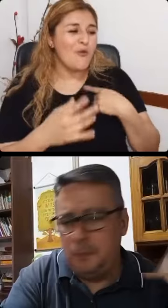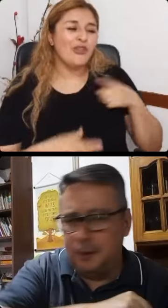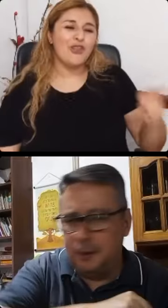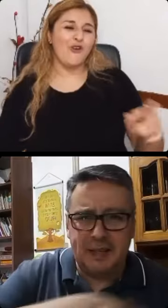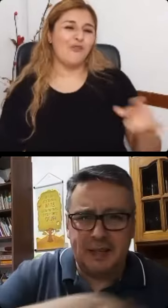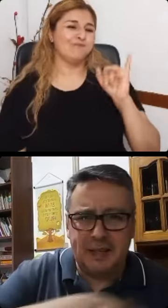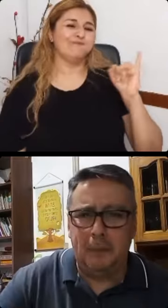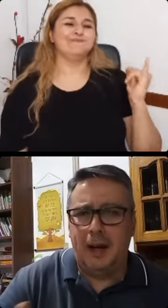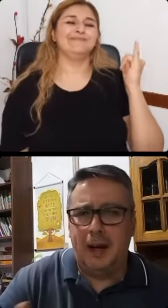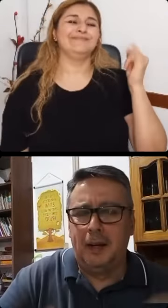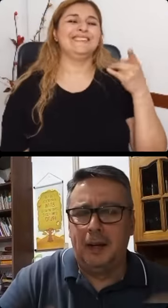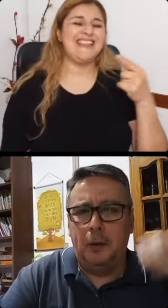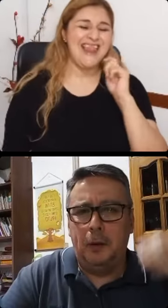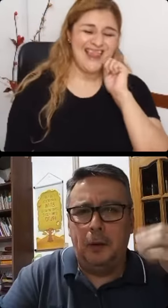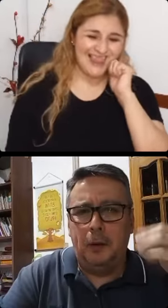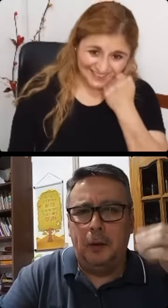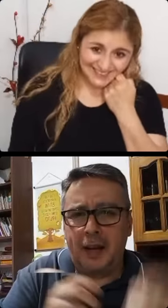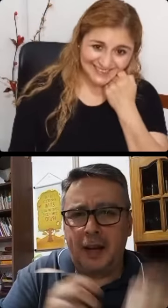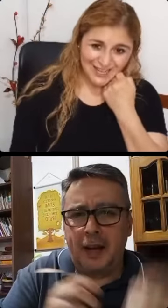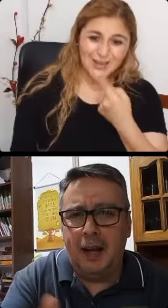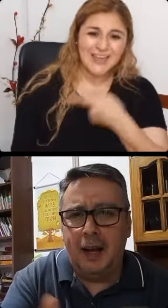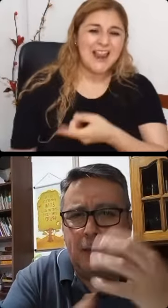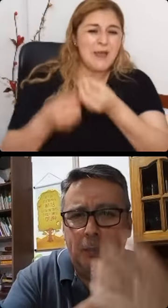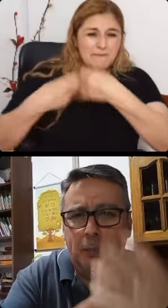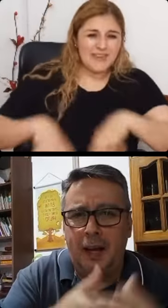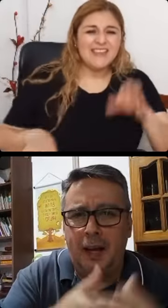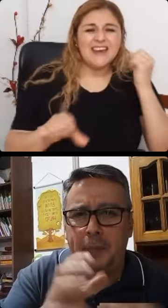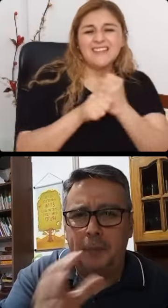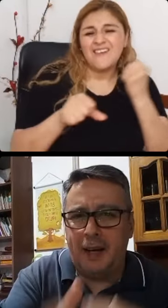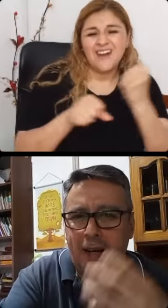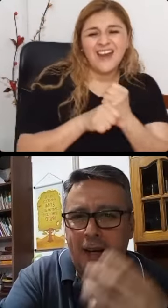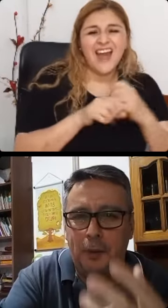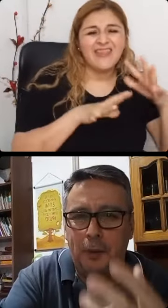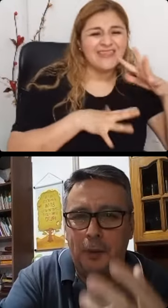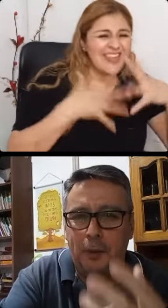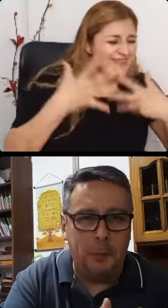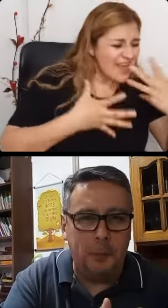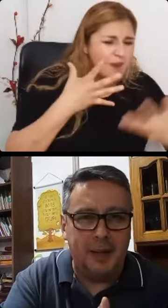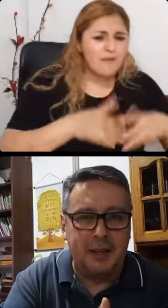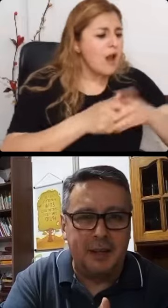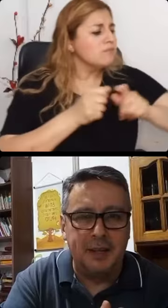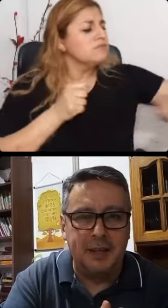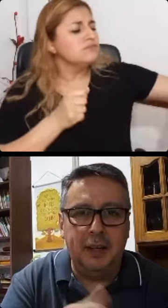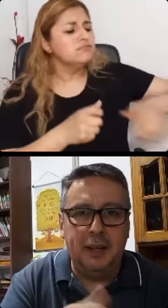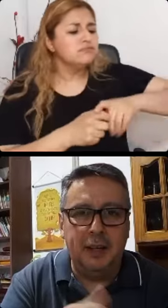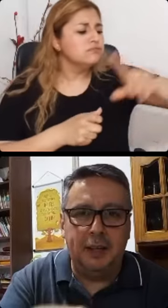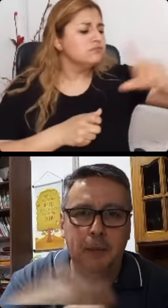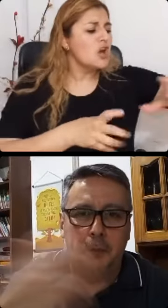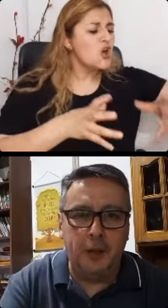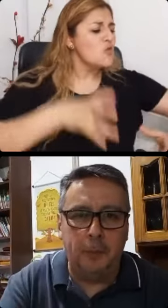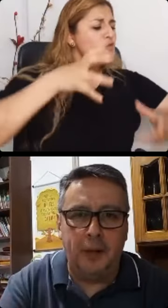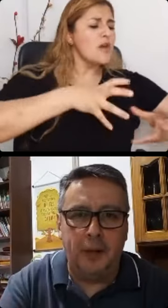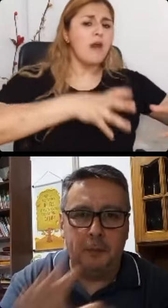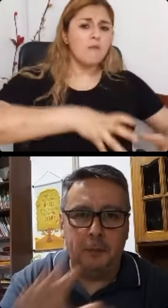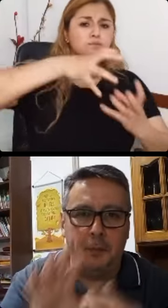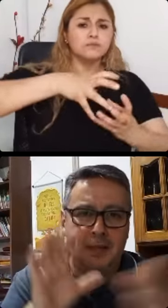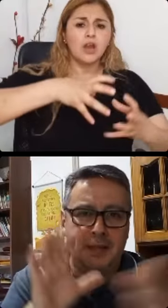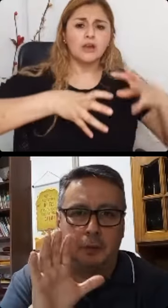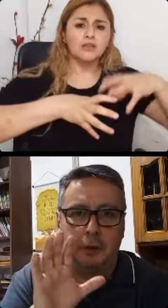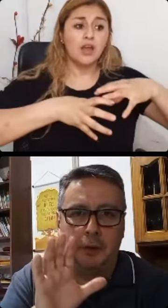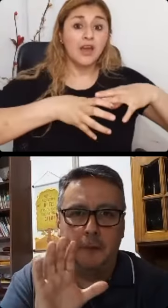limpia lo desarma ordena y limpia y prepara cada una de sus partes y tiempo después